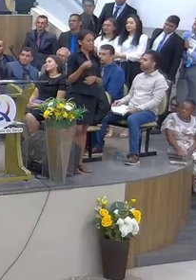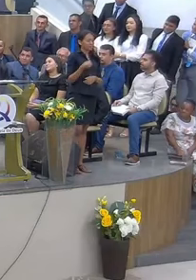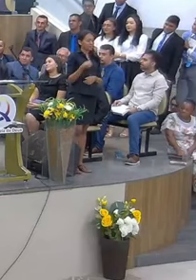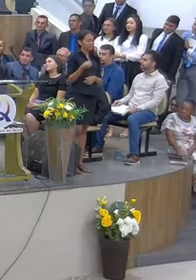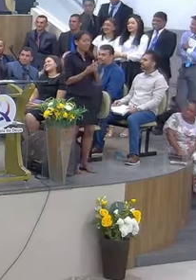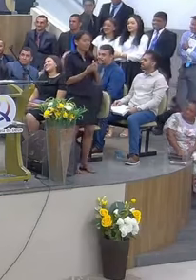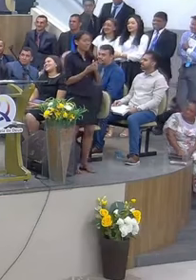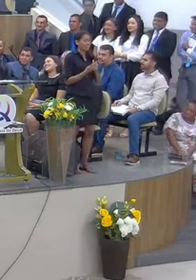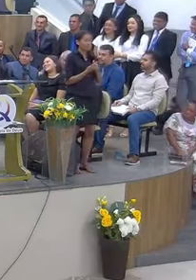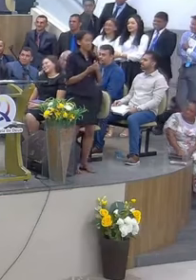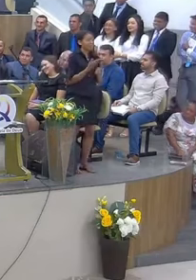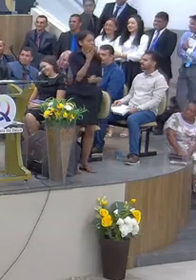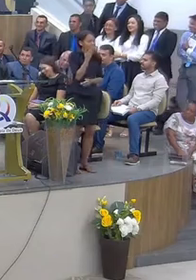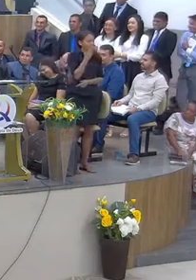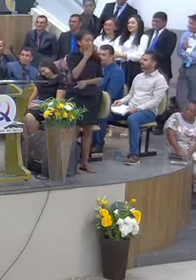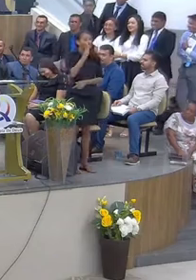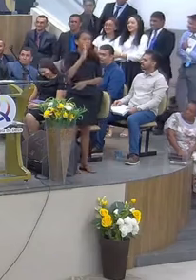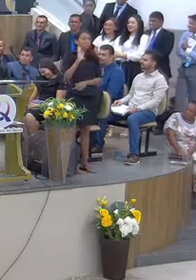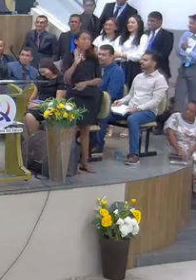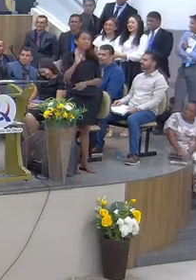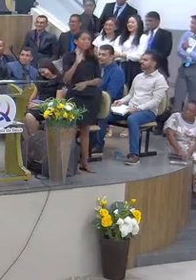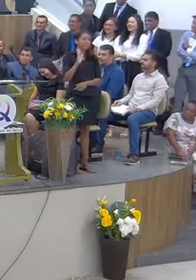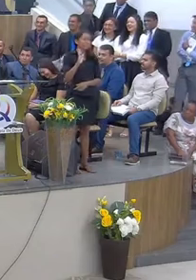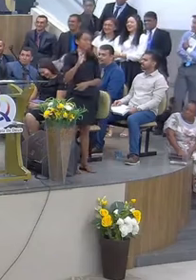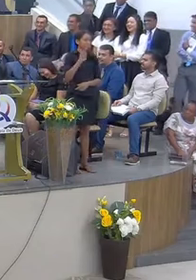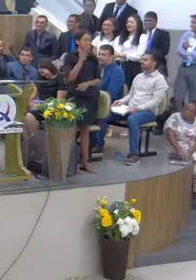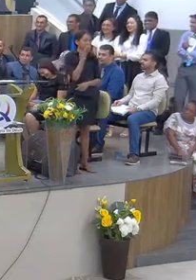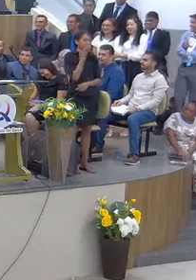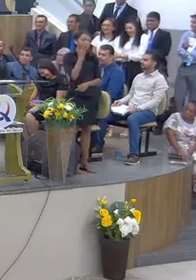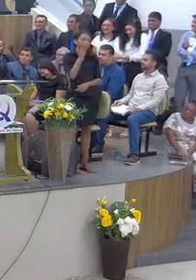é promessa. É promessa, né? Assim que pentecostal faz?